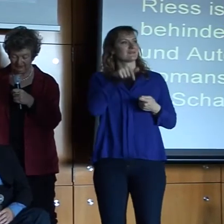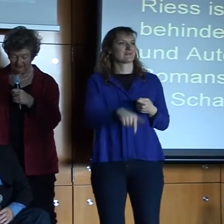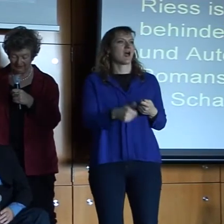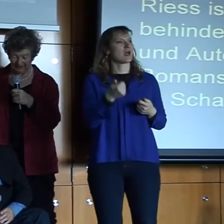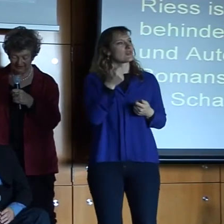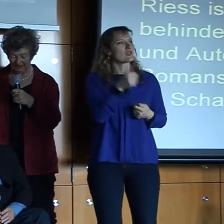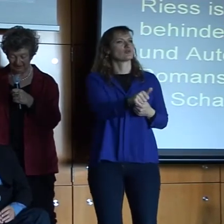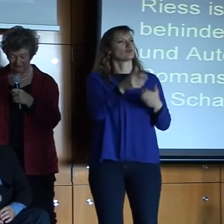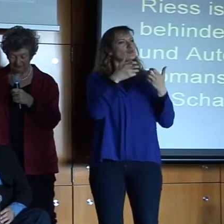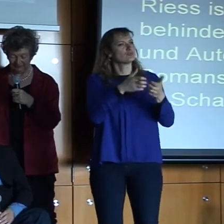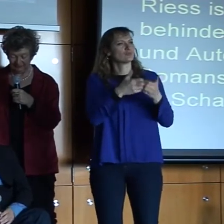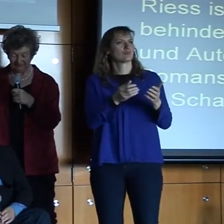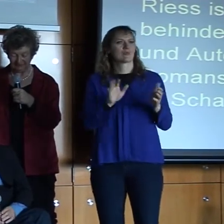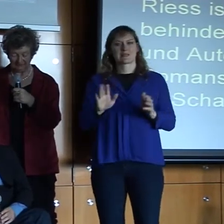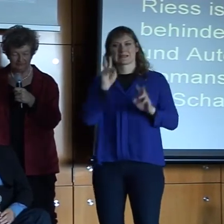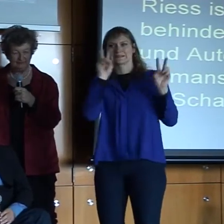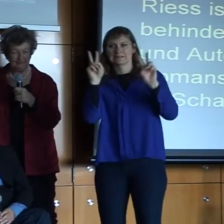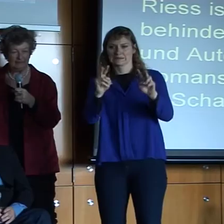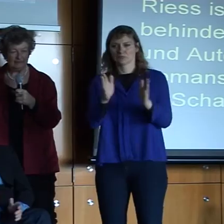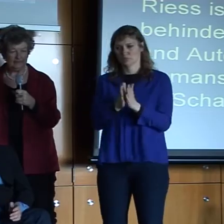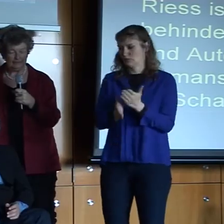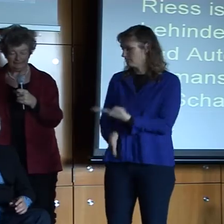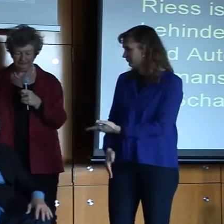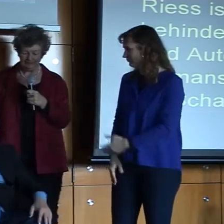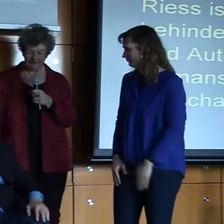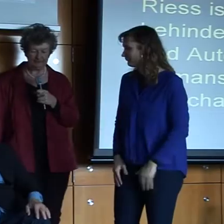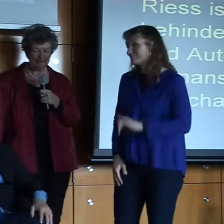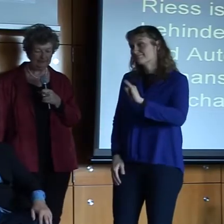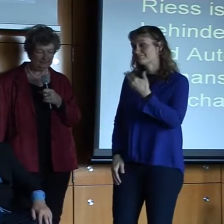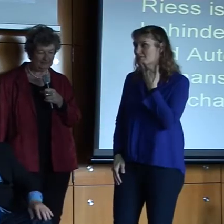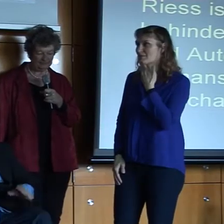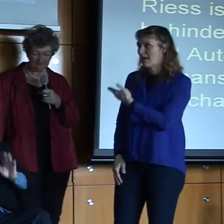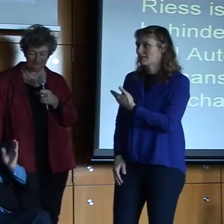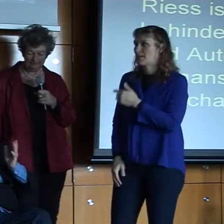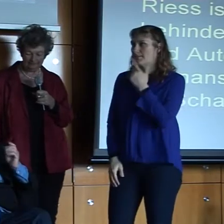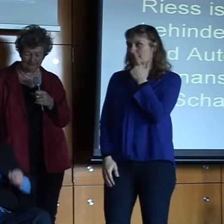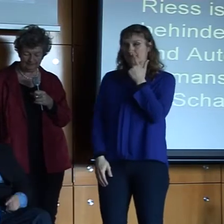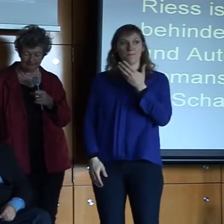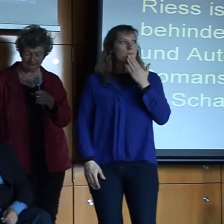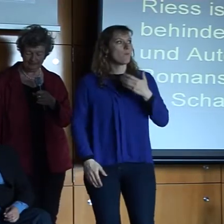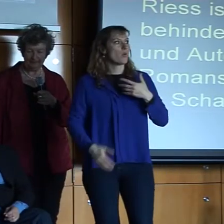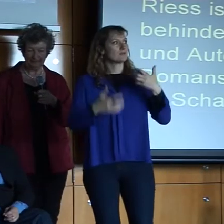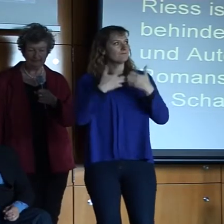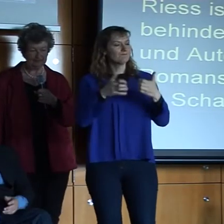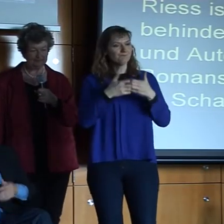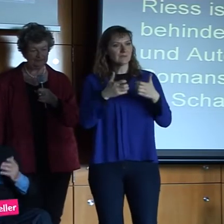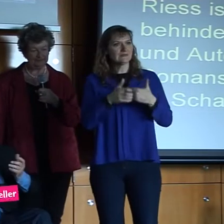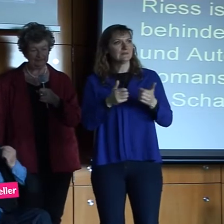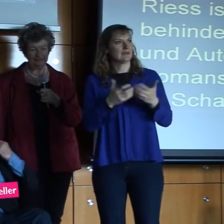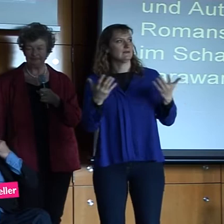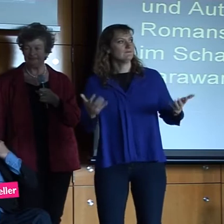noch irgendwie da hinein von deiner Sicht. Ja, danke. Ich möchte mit einer biografischen